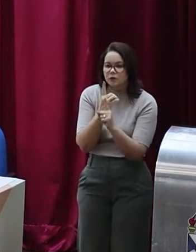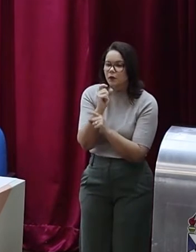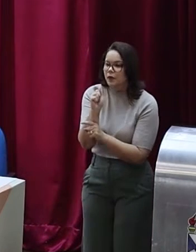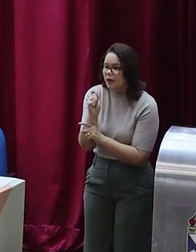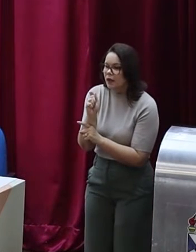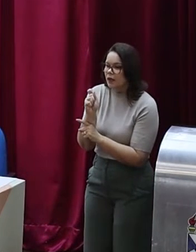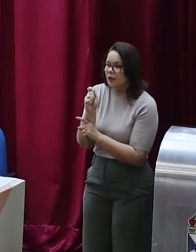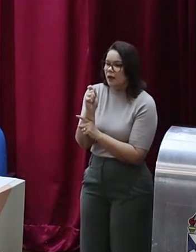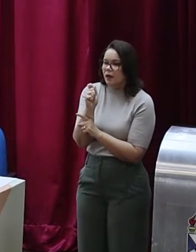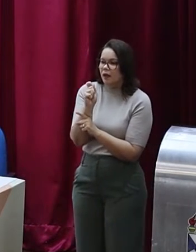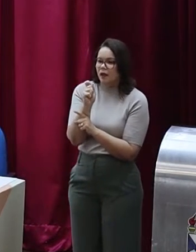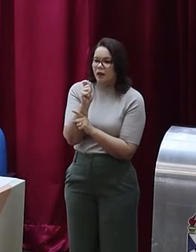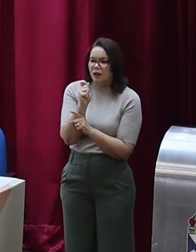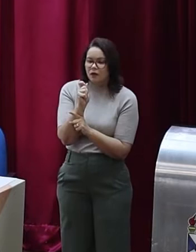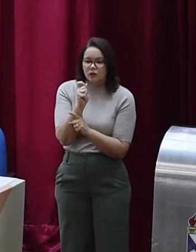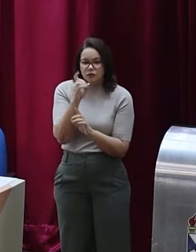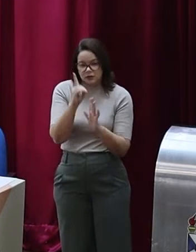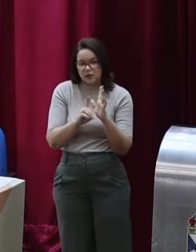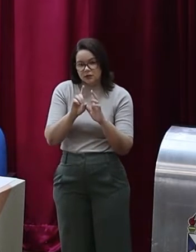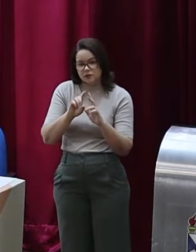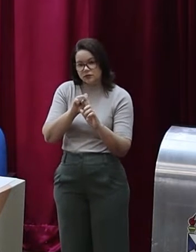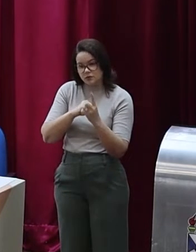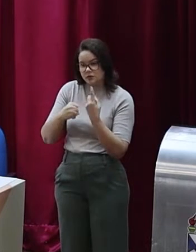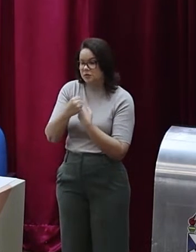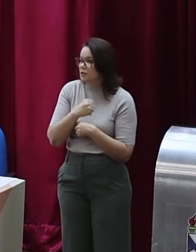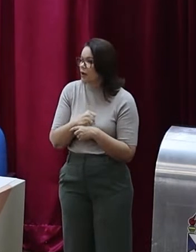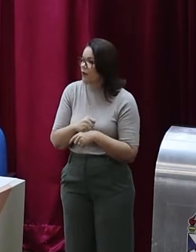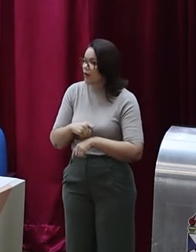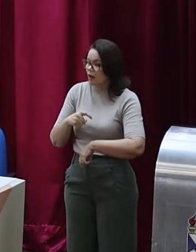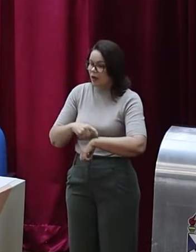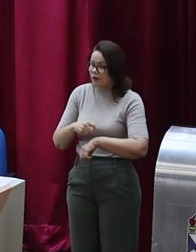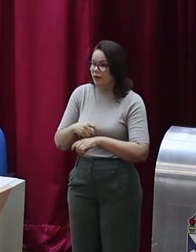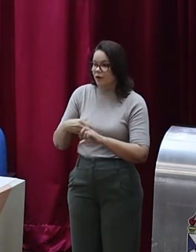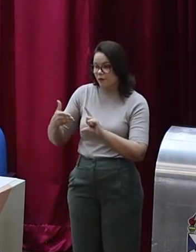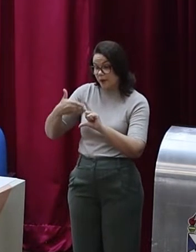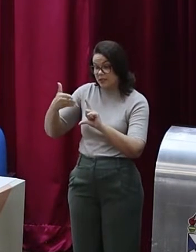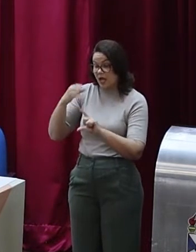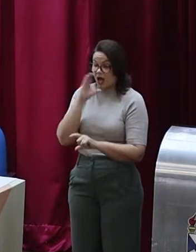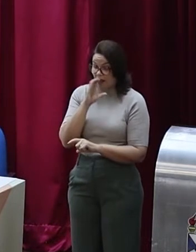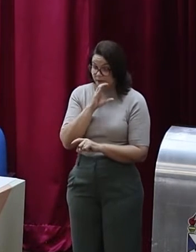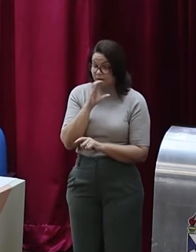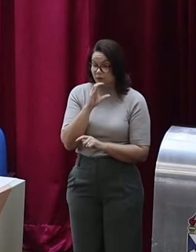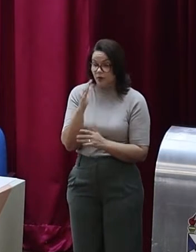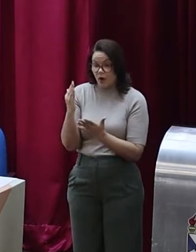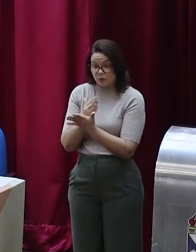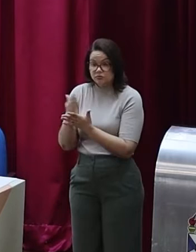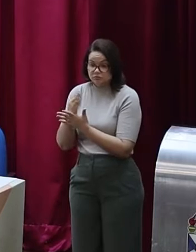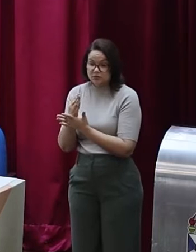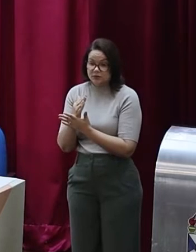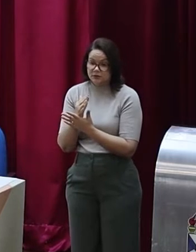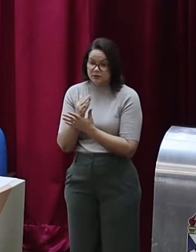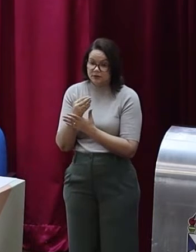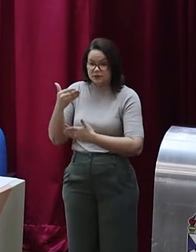homenagem ao meu tempo, para que eu não desobedeça aqui o tempo da apresentação, vou passar alguns slides de forma mais rápida, mas acho